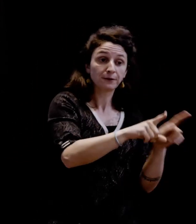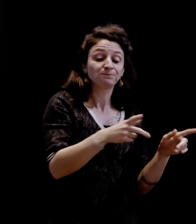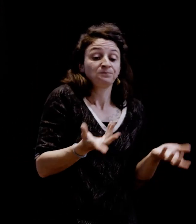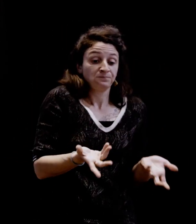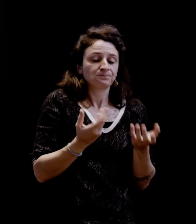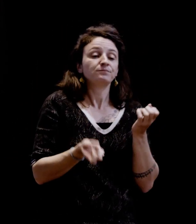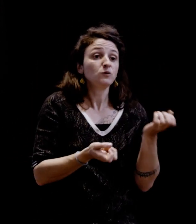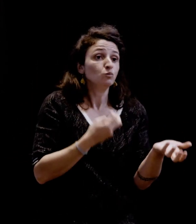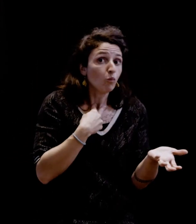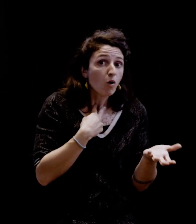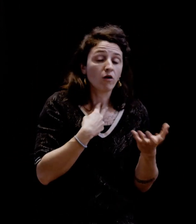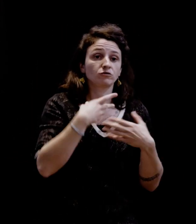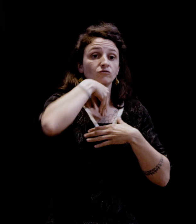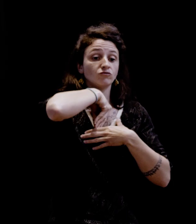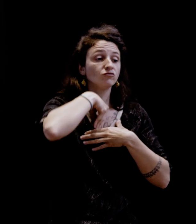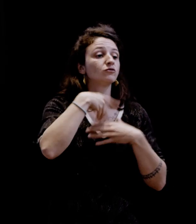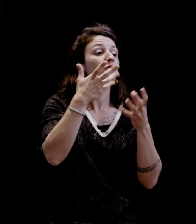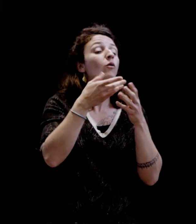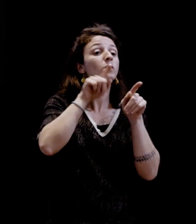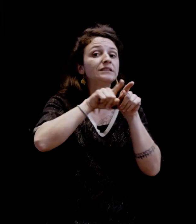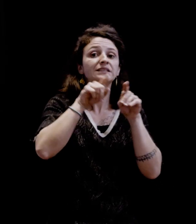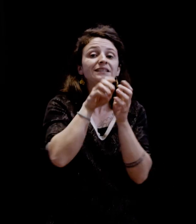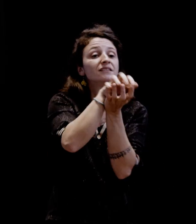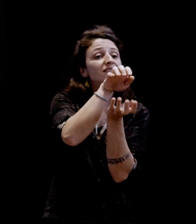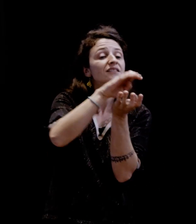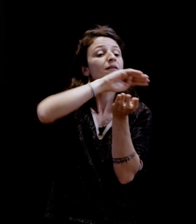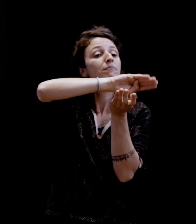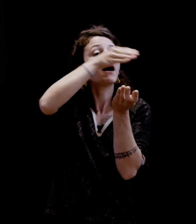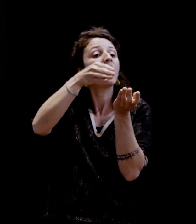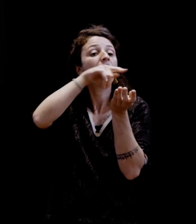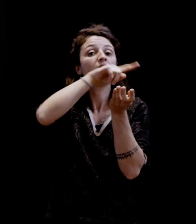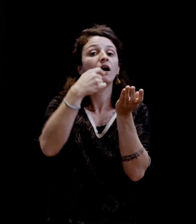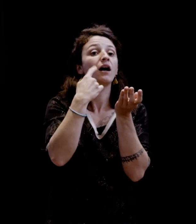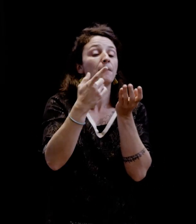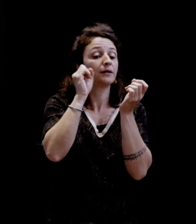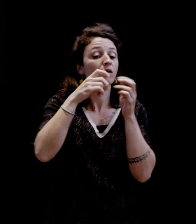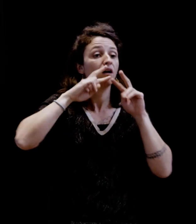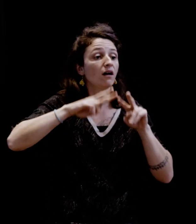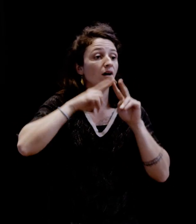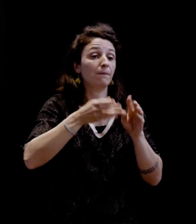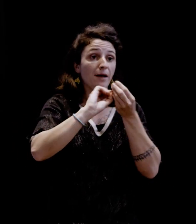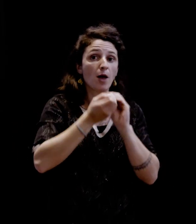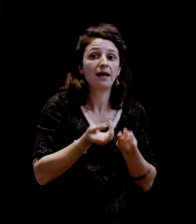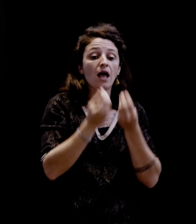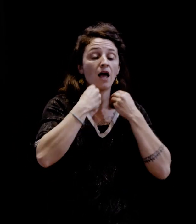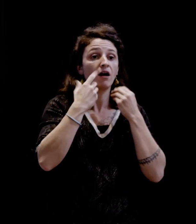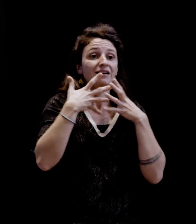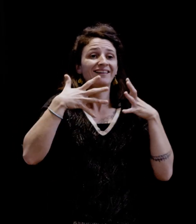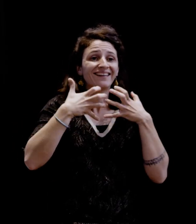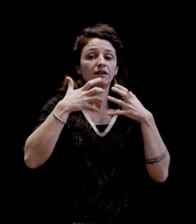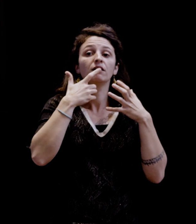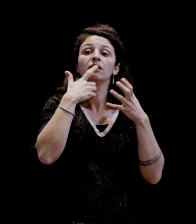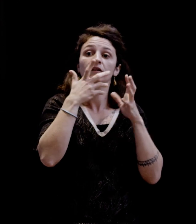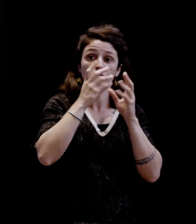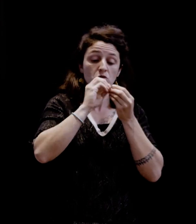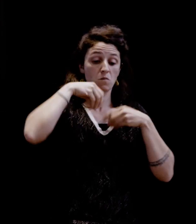vélo-pharyngée quand le palais n'est pas bien fermé, qui pose des problèmes d'aspiration, de nettoyage et qui peuvent aggraver encore plus ces problèmes